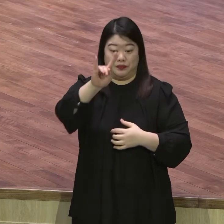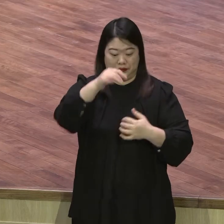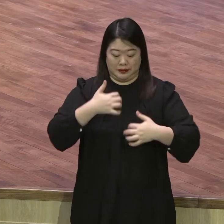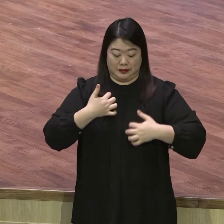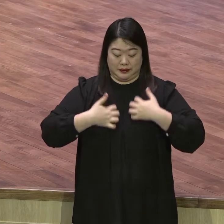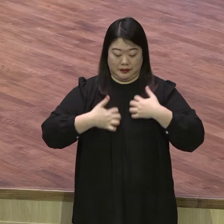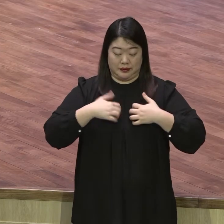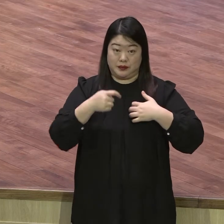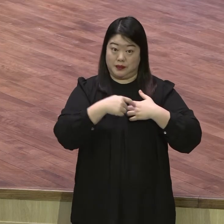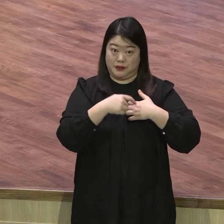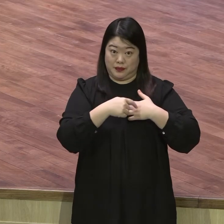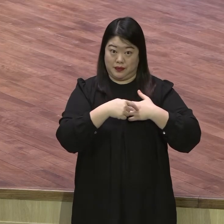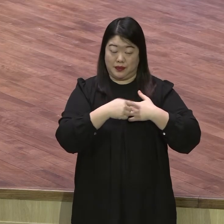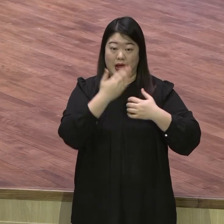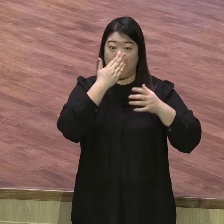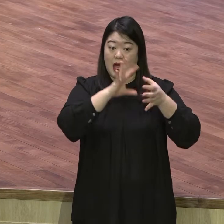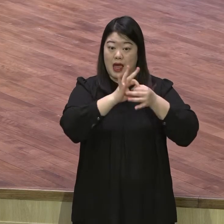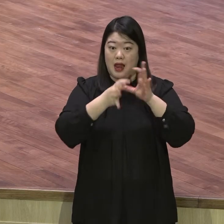헬라말로